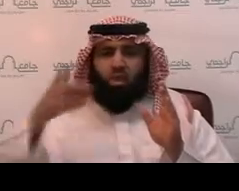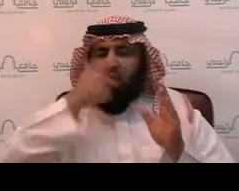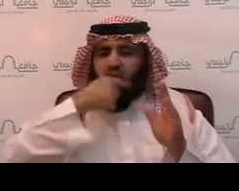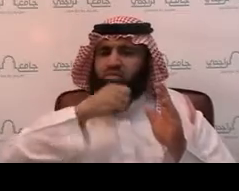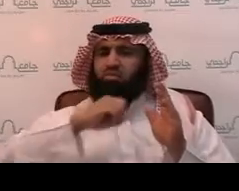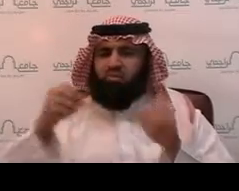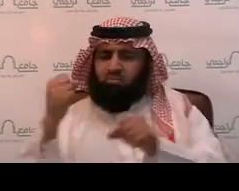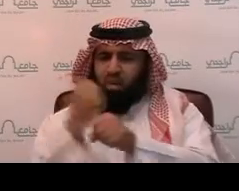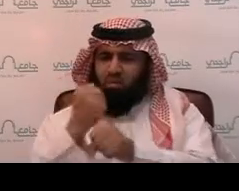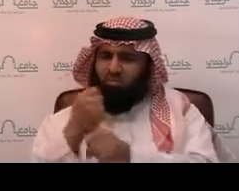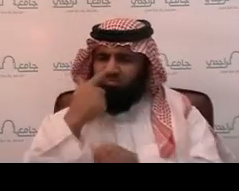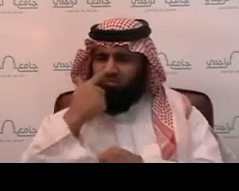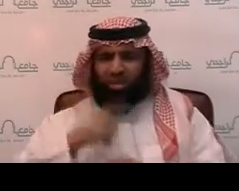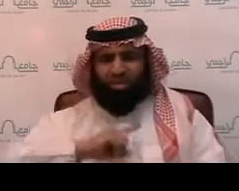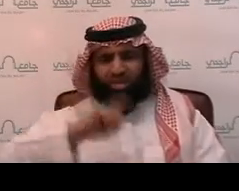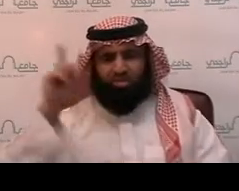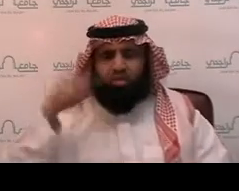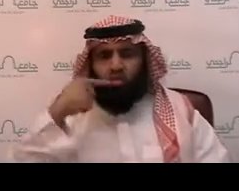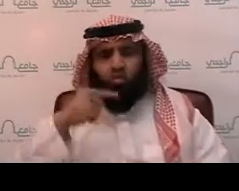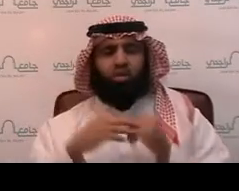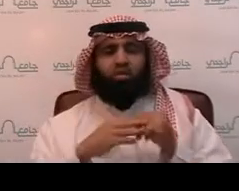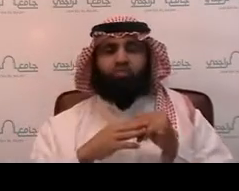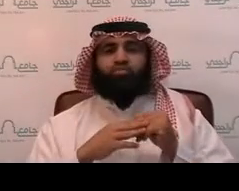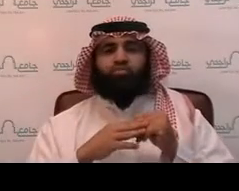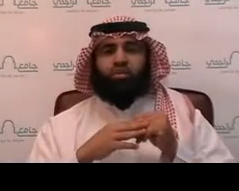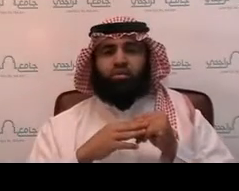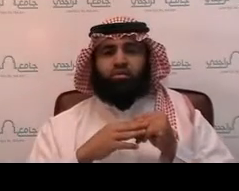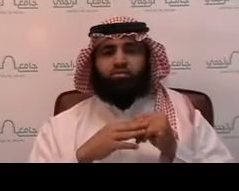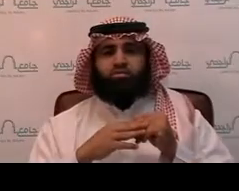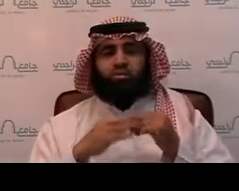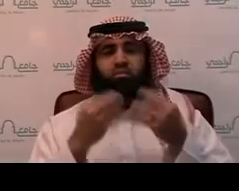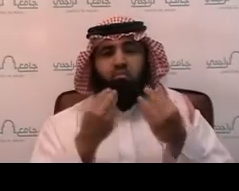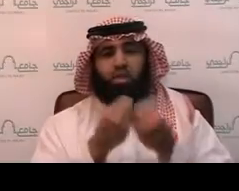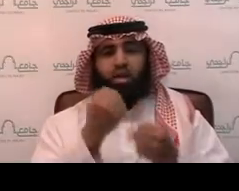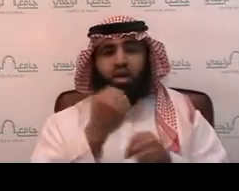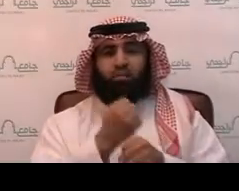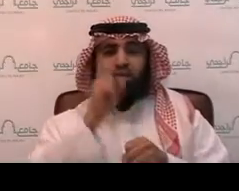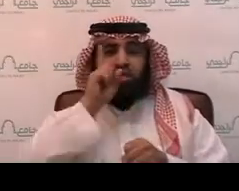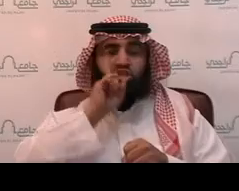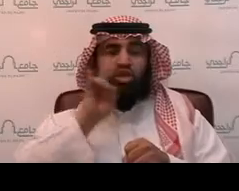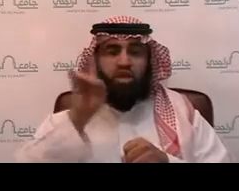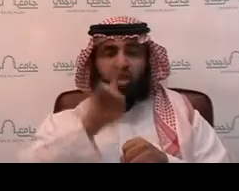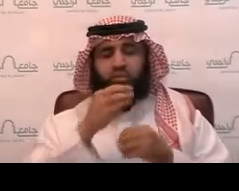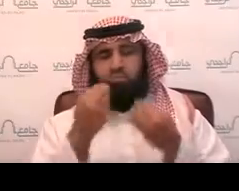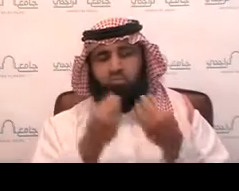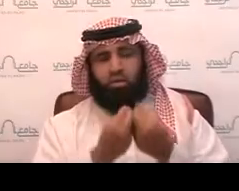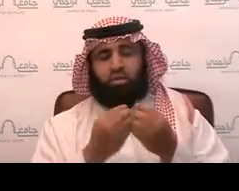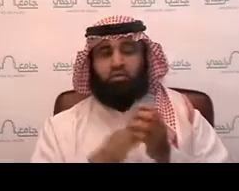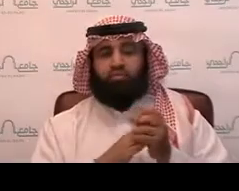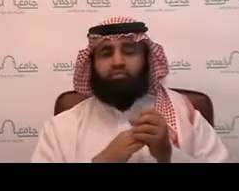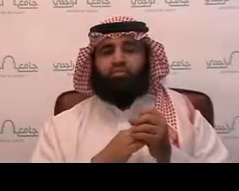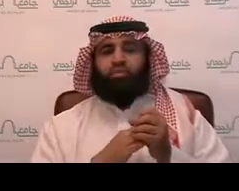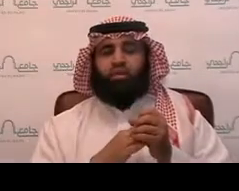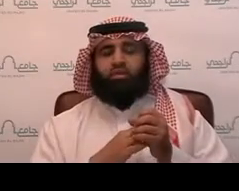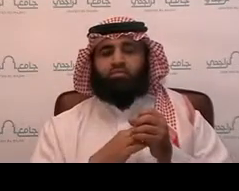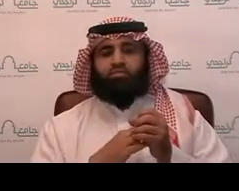يعلمون، واتبعوا ما تتلو الشياطين. والله جل وعلا يقول في محكم